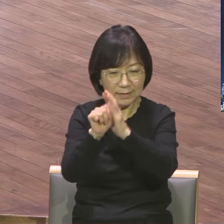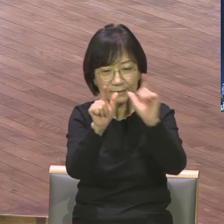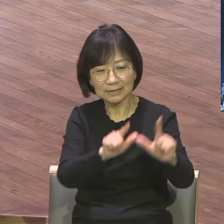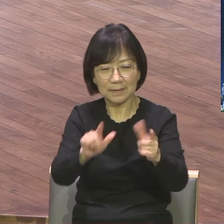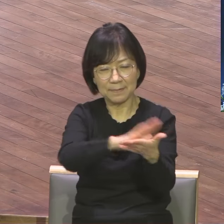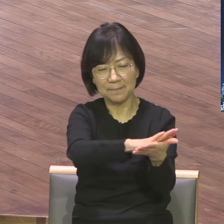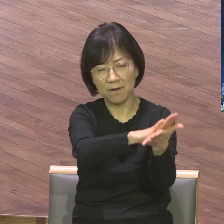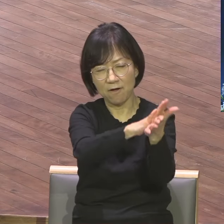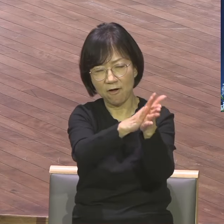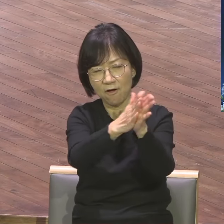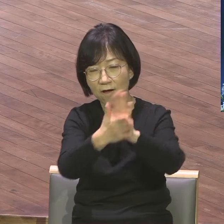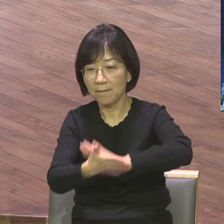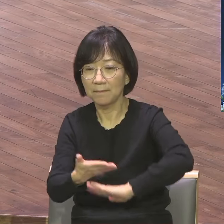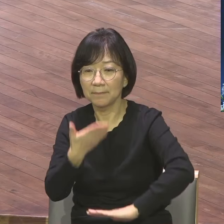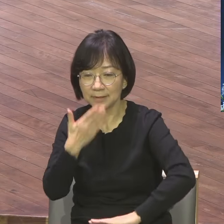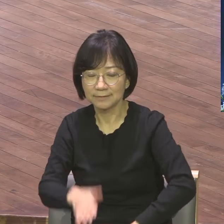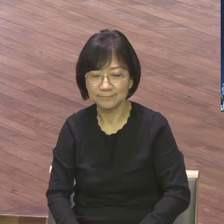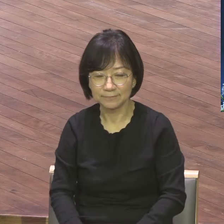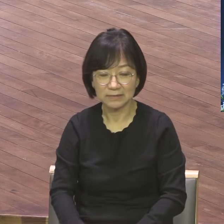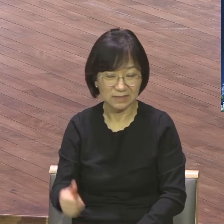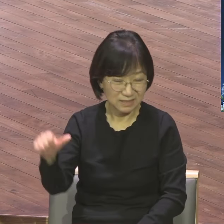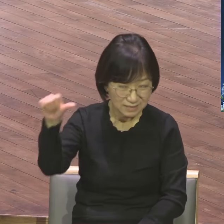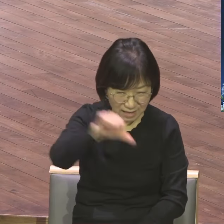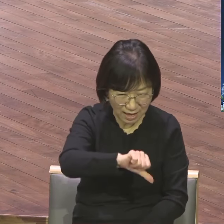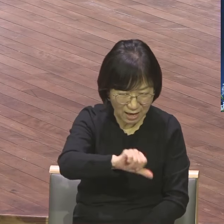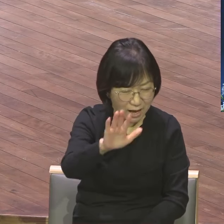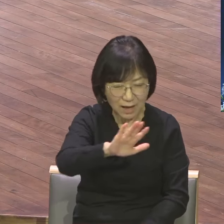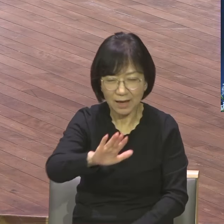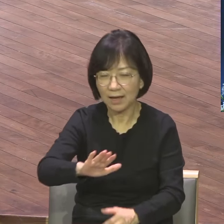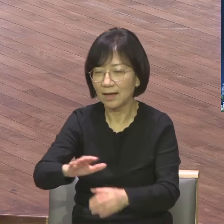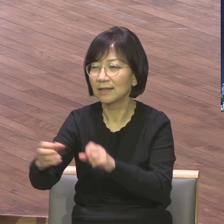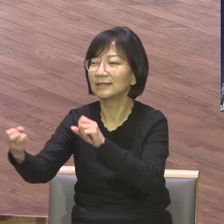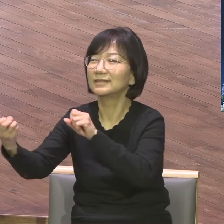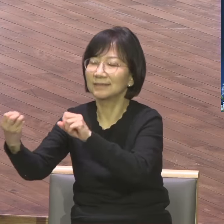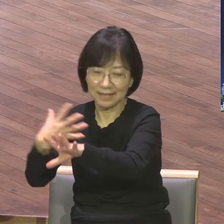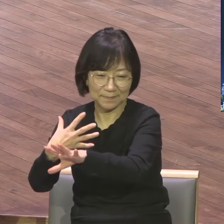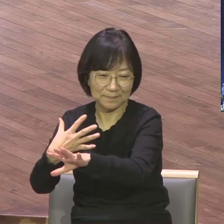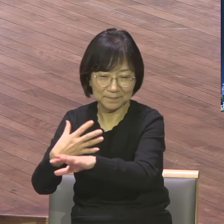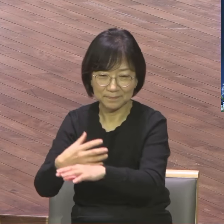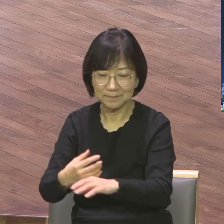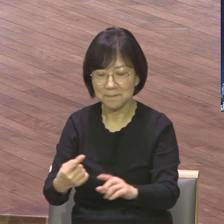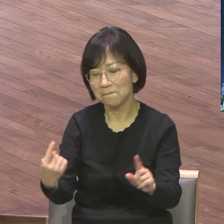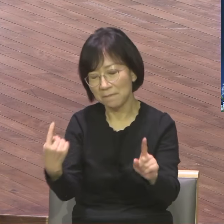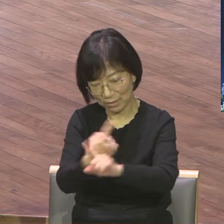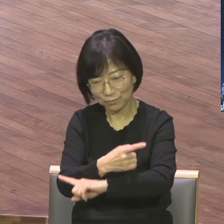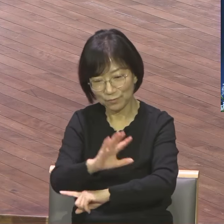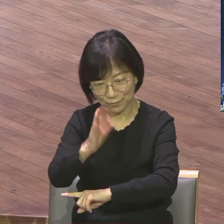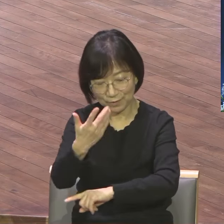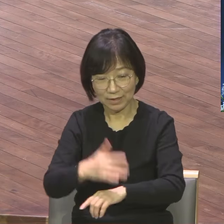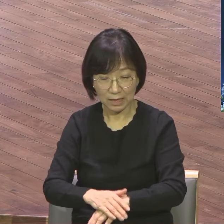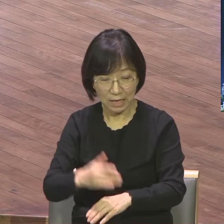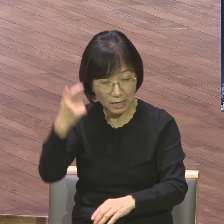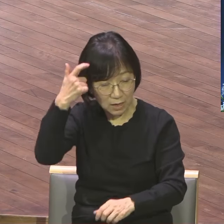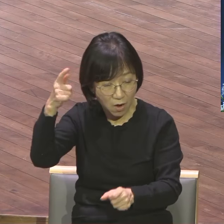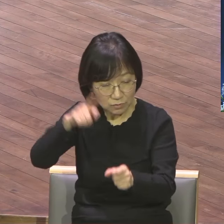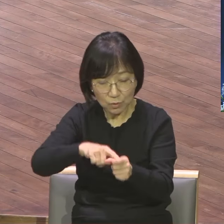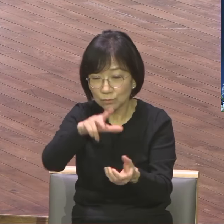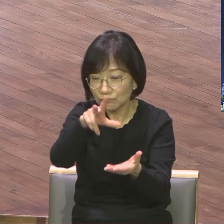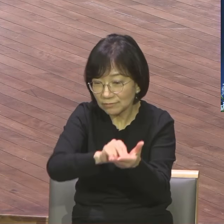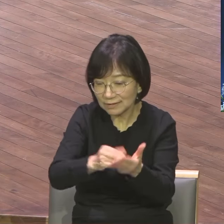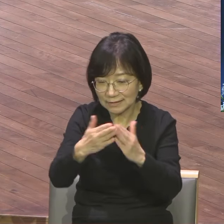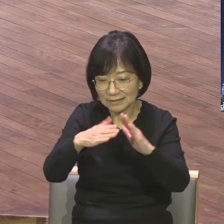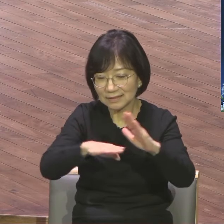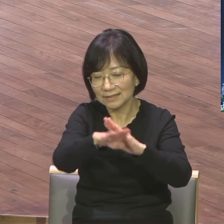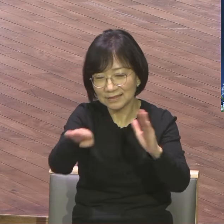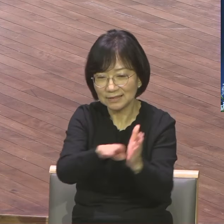것이다. 재앙의 인생에서 응답의 인생으로 바뀔 것이다. 영적 문제 있느냐, 가문의 문제 있느냐, 질병의 문제 있느냐, 내세의